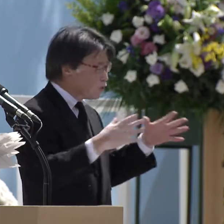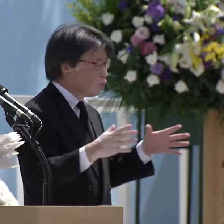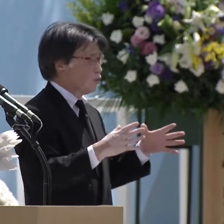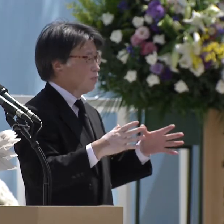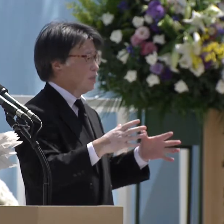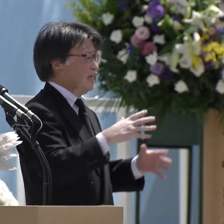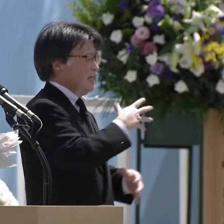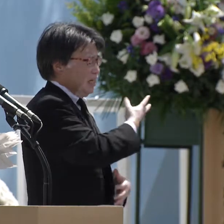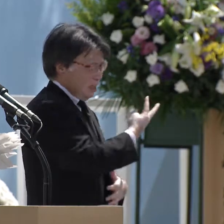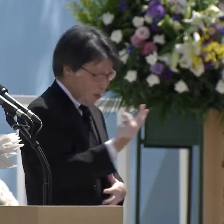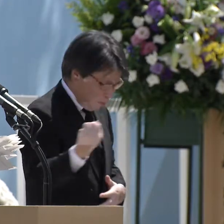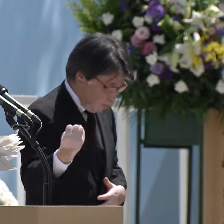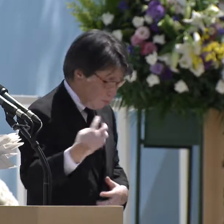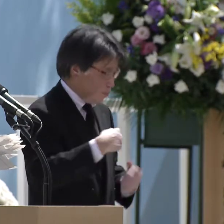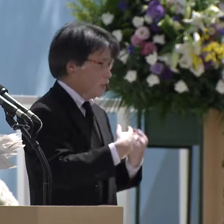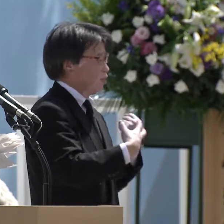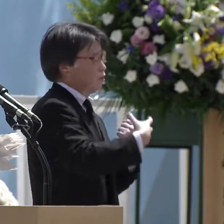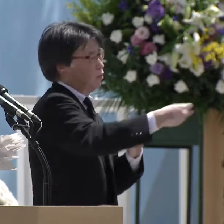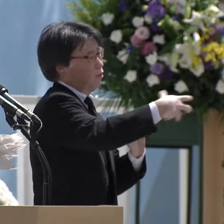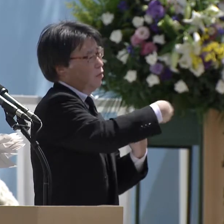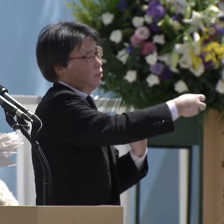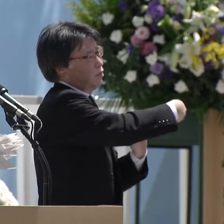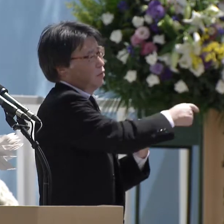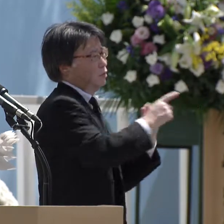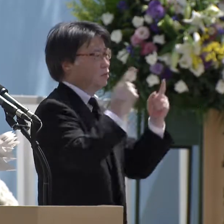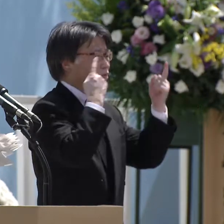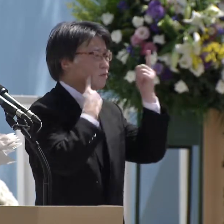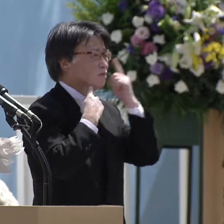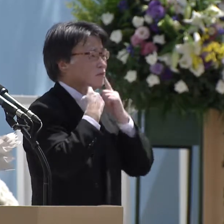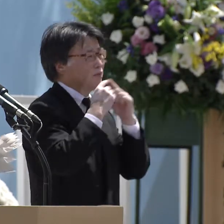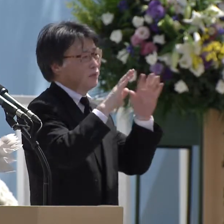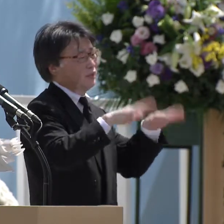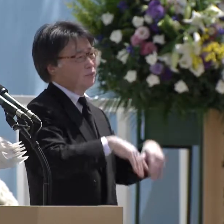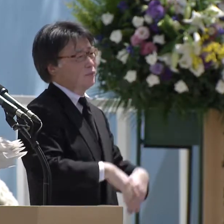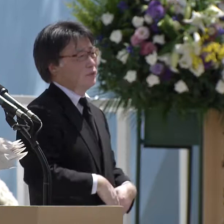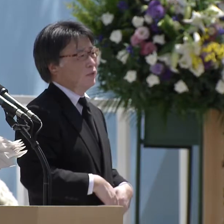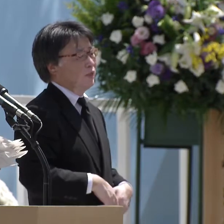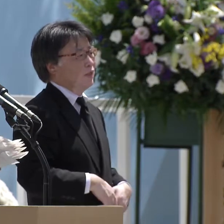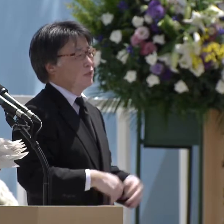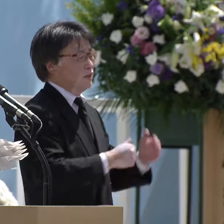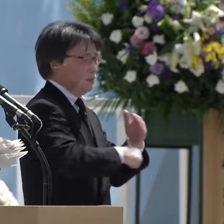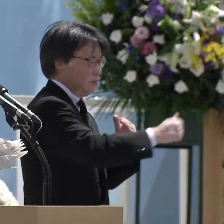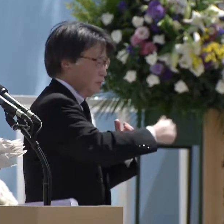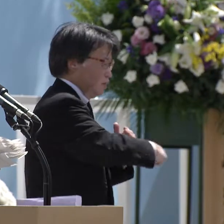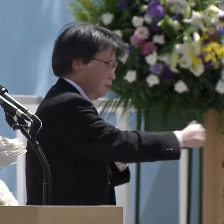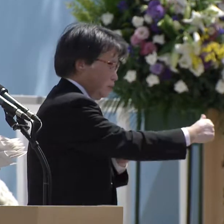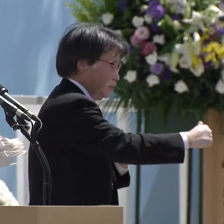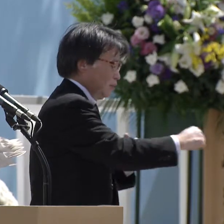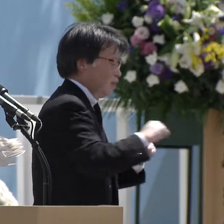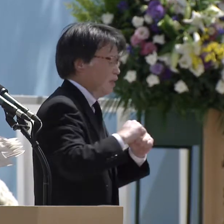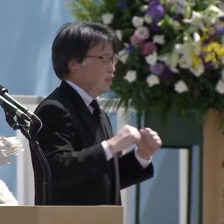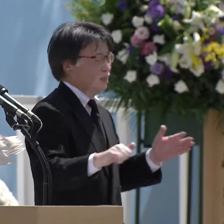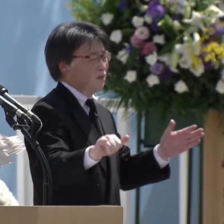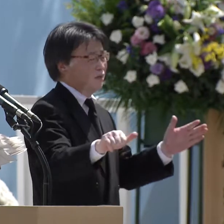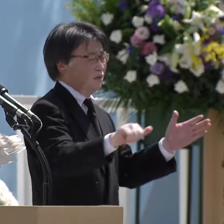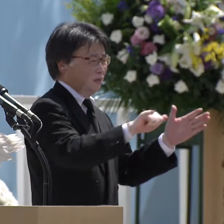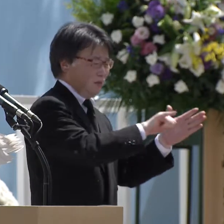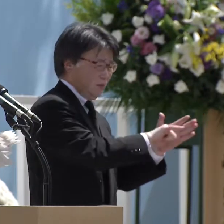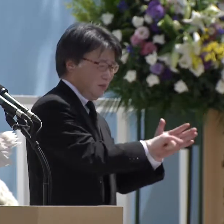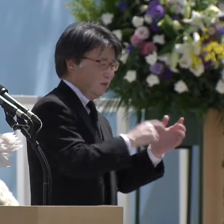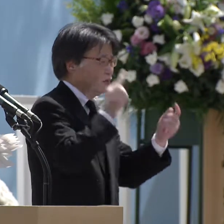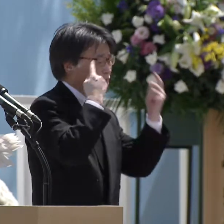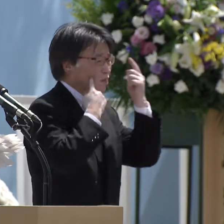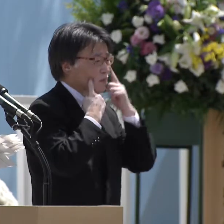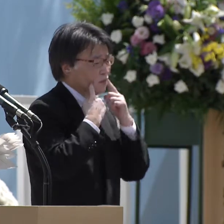大量の人々の命を奪い、傷つけました。そして生き延びた被爆者を死ぬまで苦しめ続